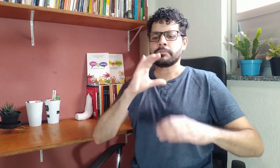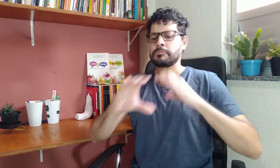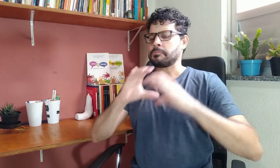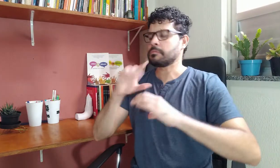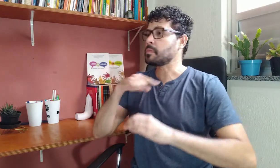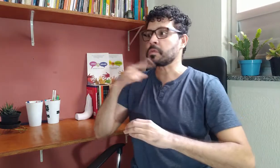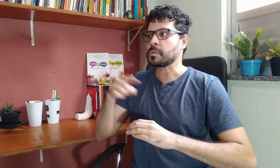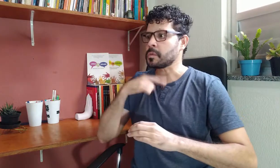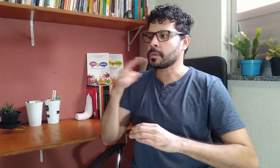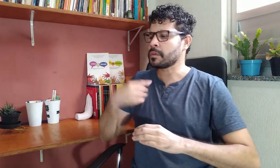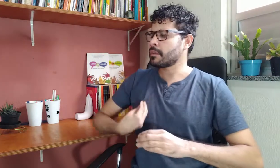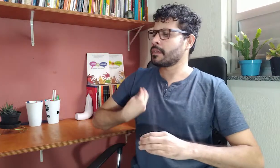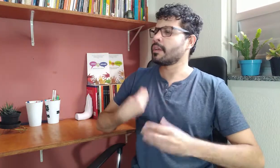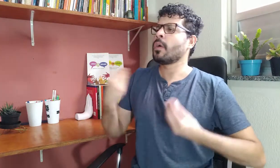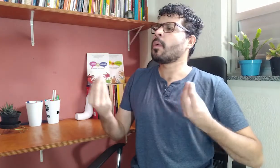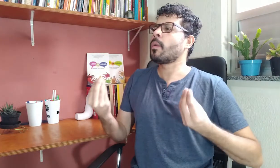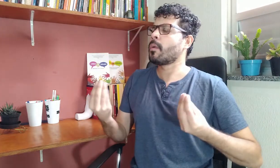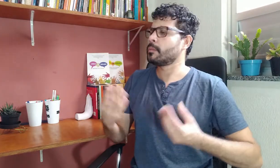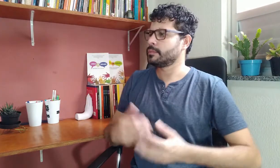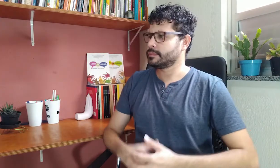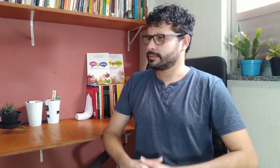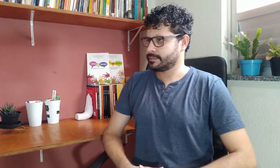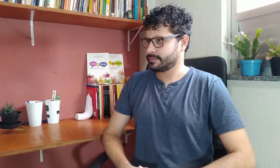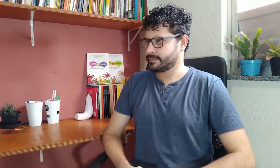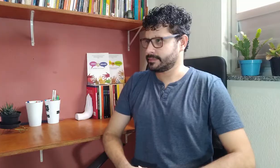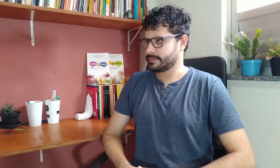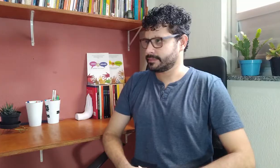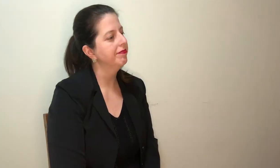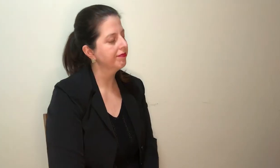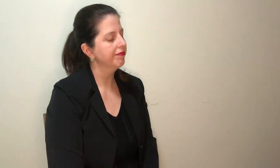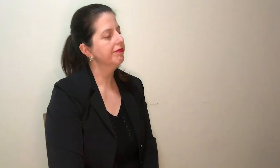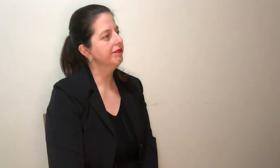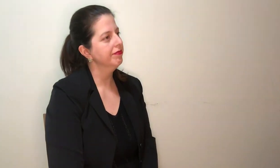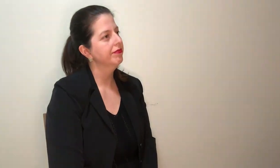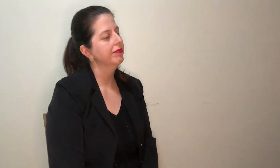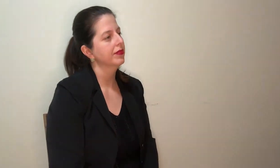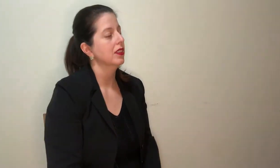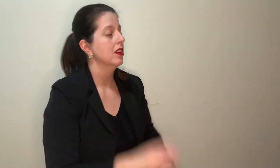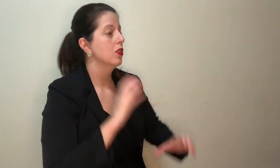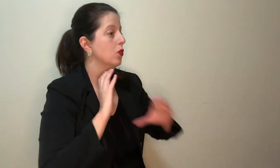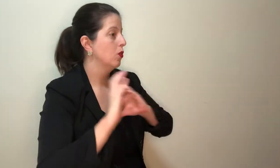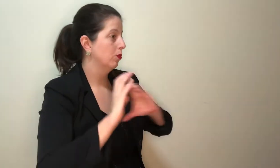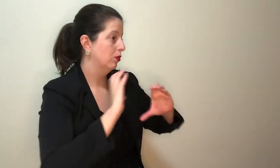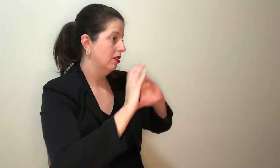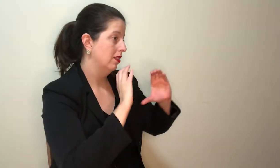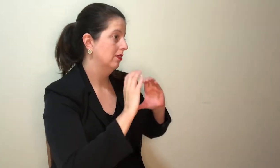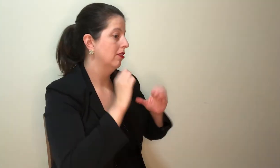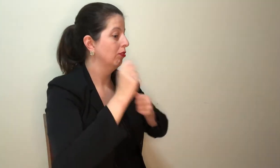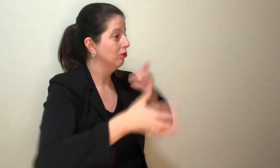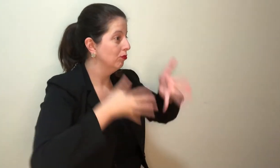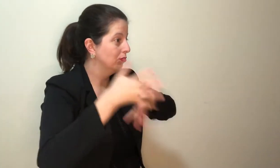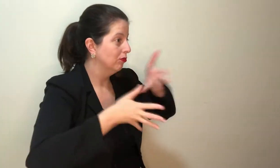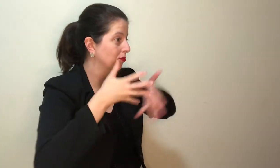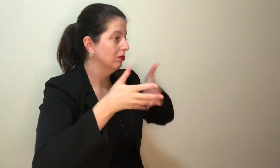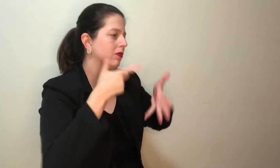vida caso você não soubesse se comunicar? A comunicação em Libras é o que possibilita me